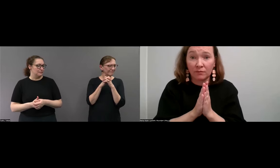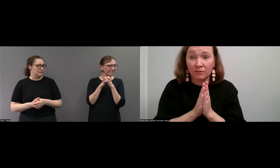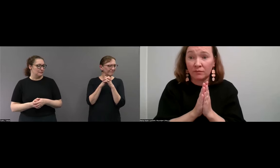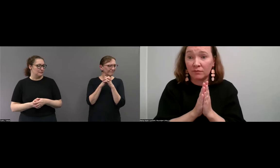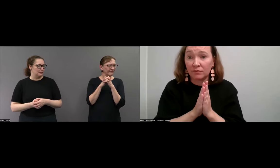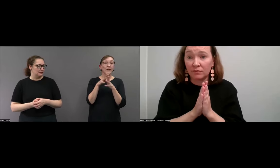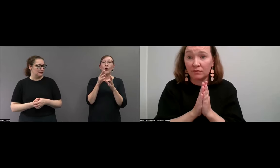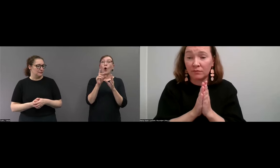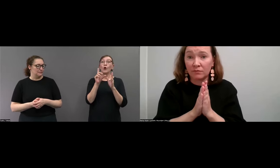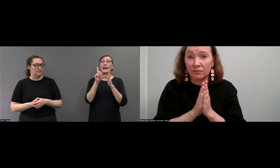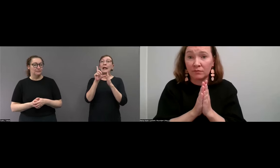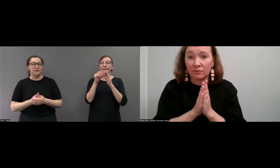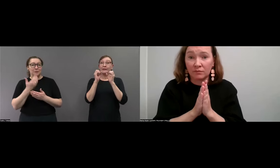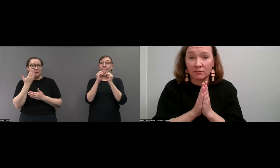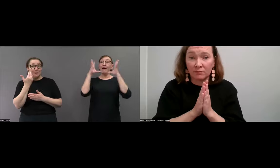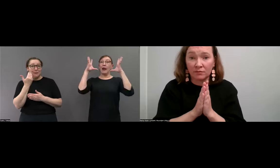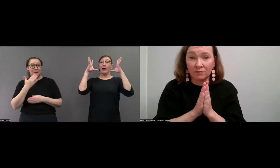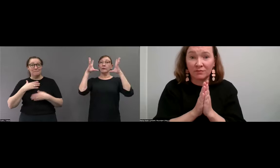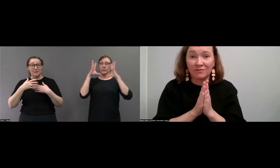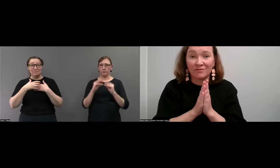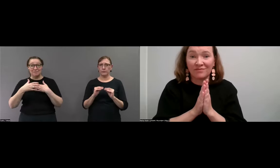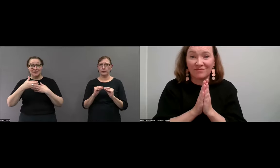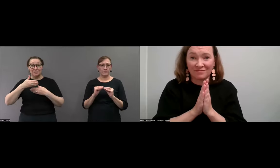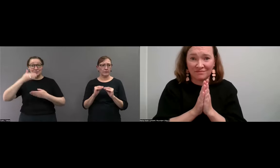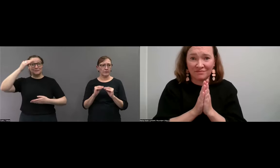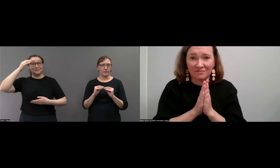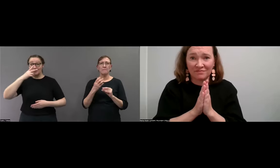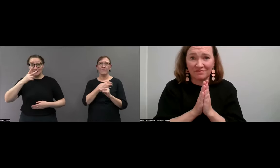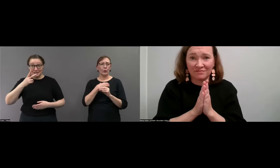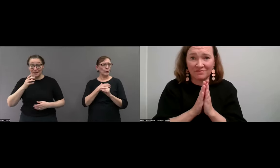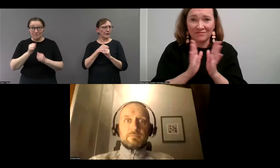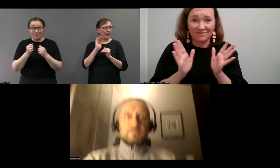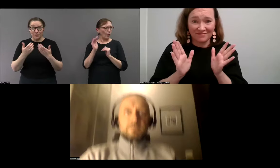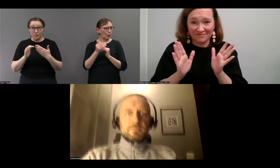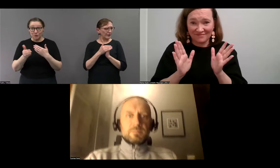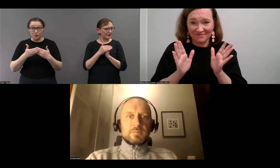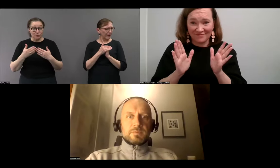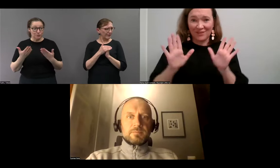näkyi hetken tuossa, mutta katsotaan, näkyykö se nyt uudestaan. Näkyykö nyt?